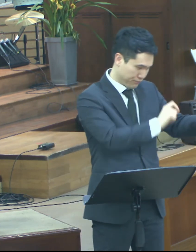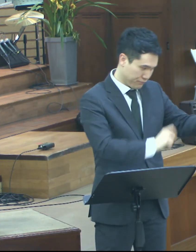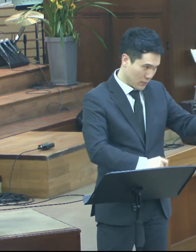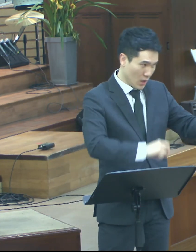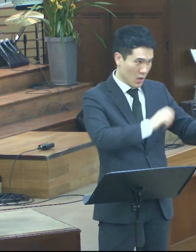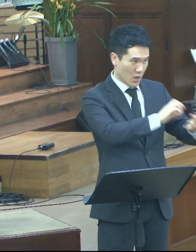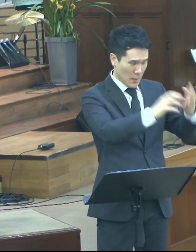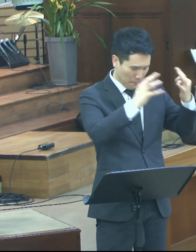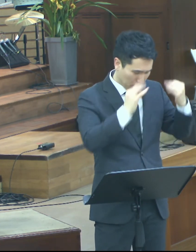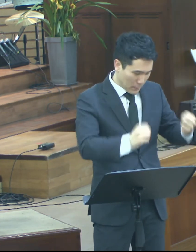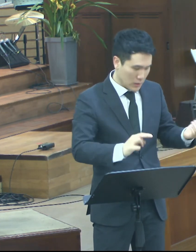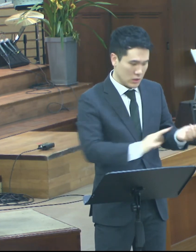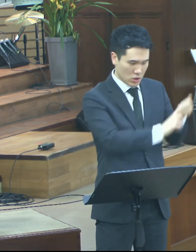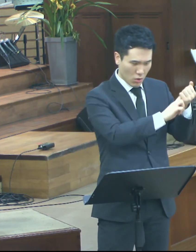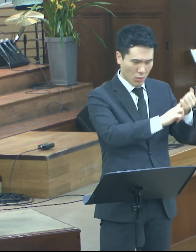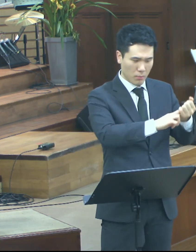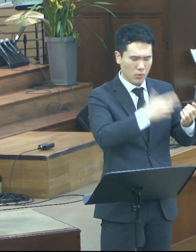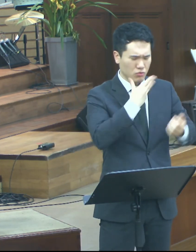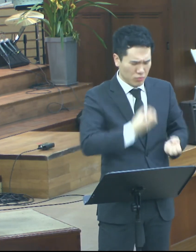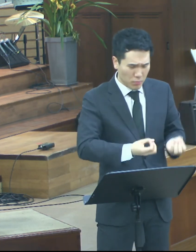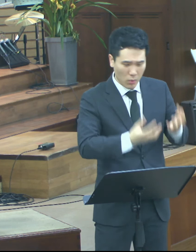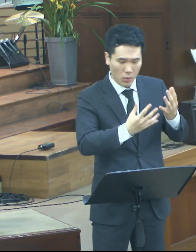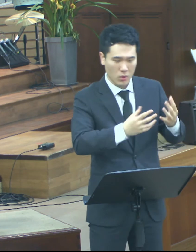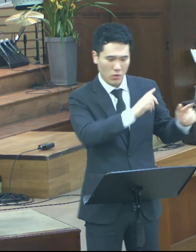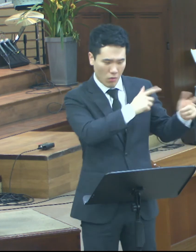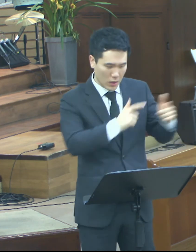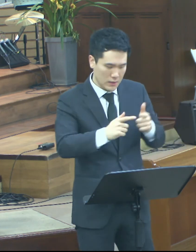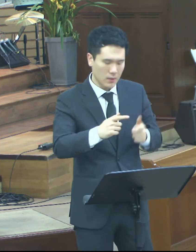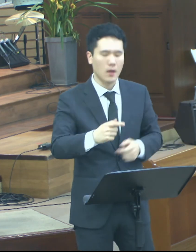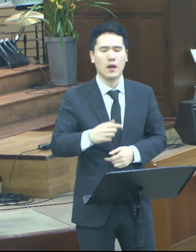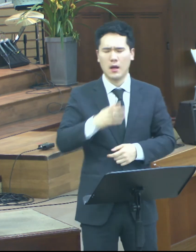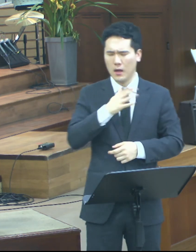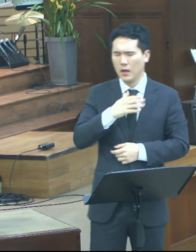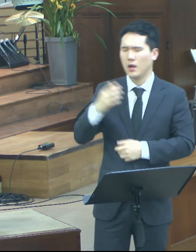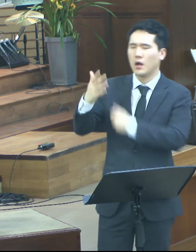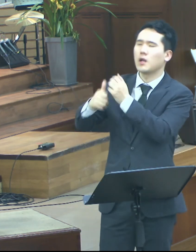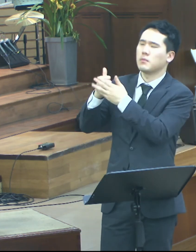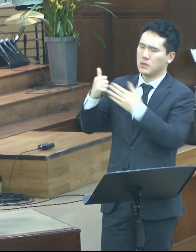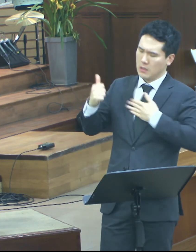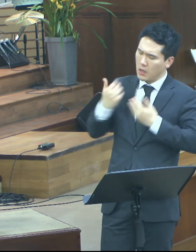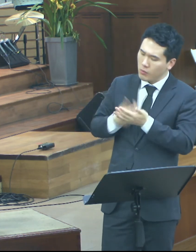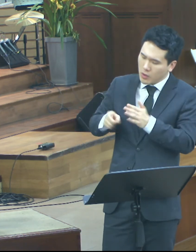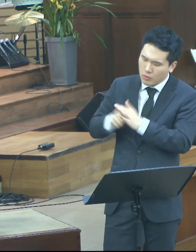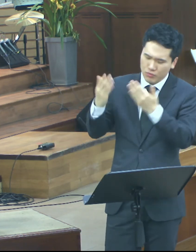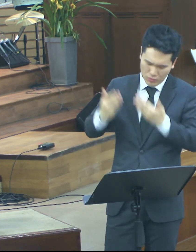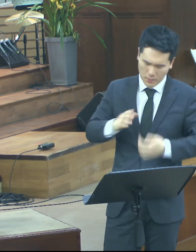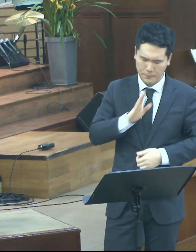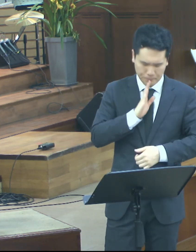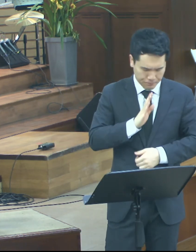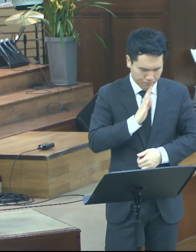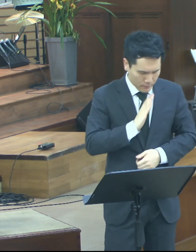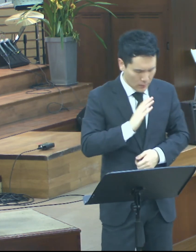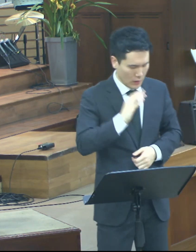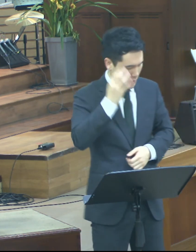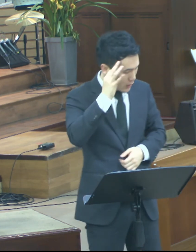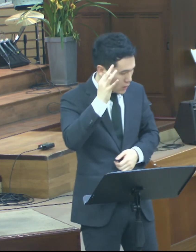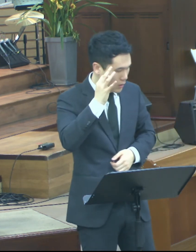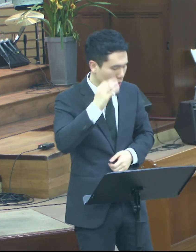그 흔적을 나를 위한 것으로 받아들이고 주께서 오늘도 역사하시면 내게 놀라운 일이 일어날 수 있다고